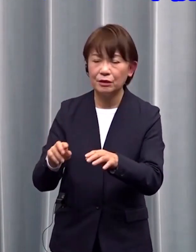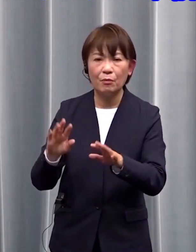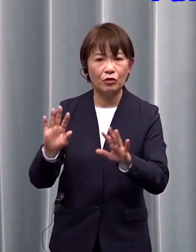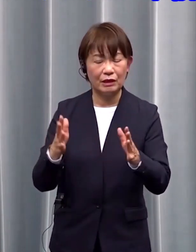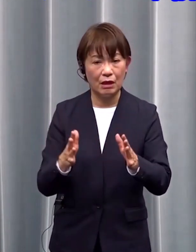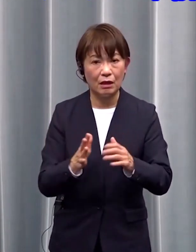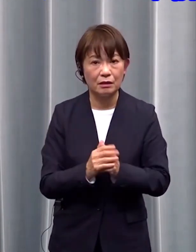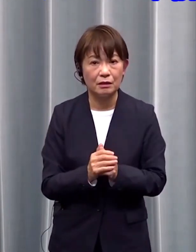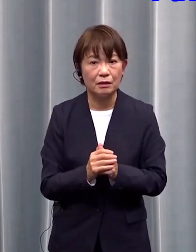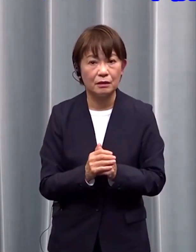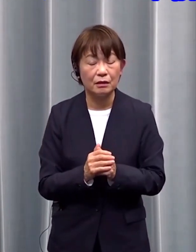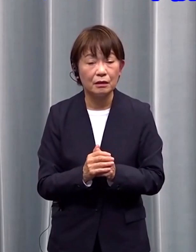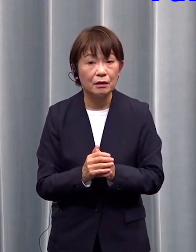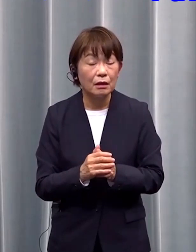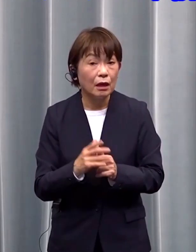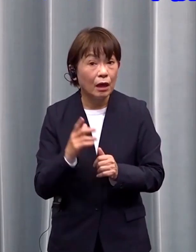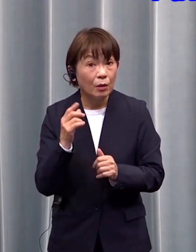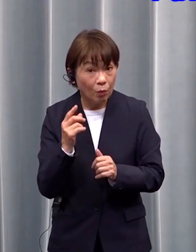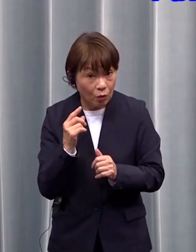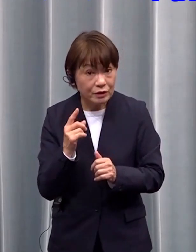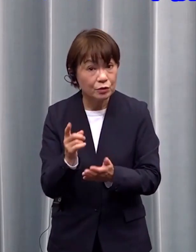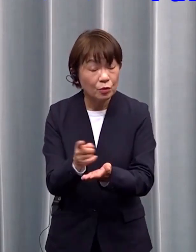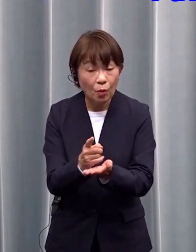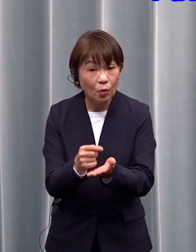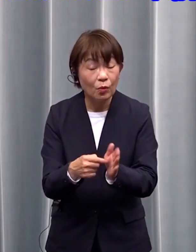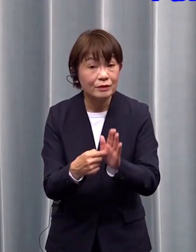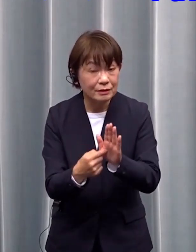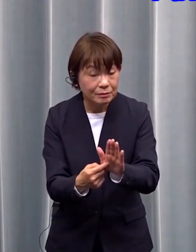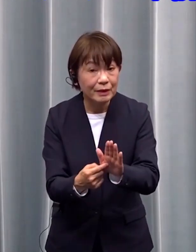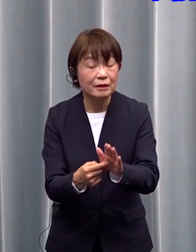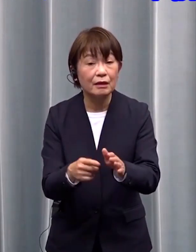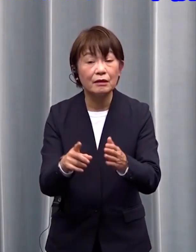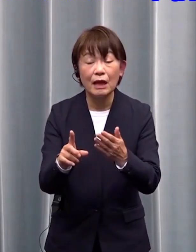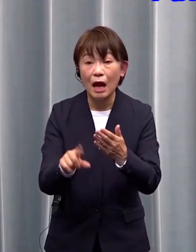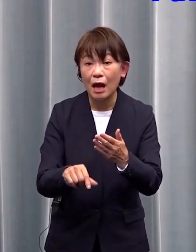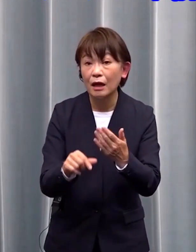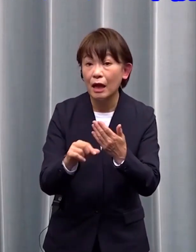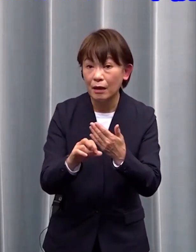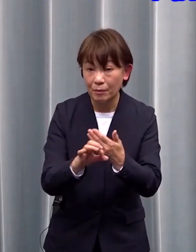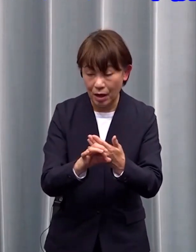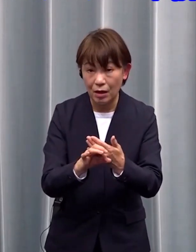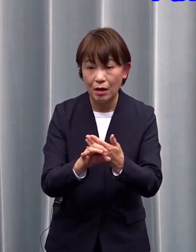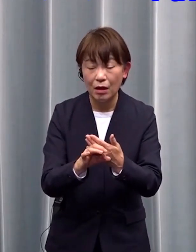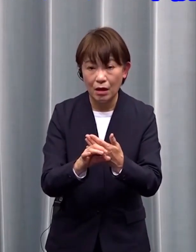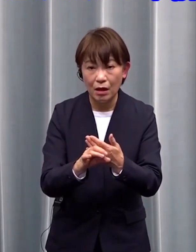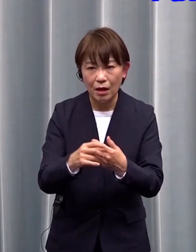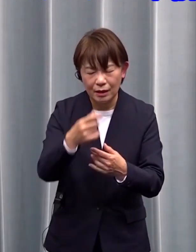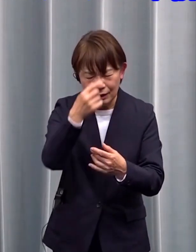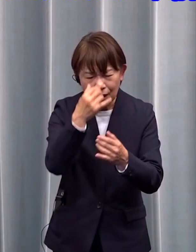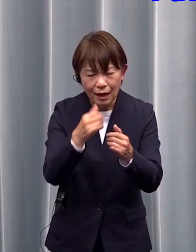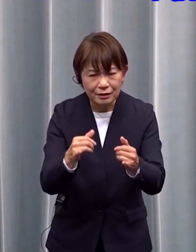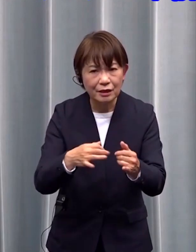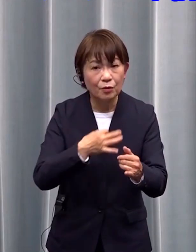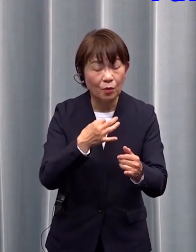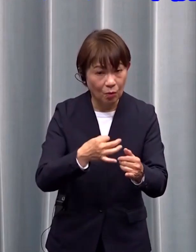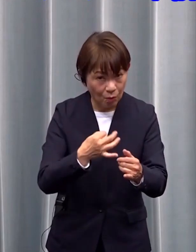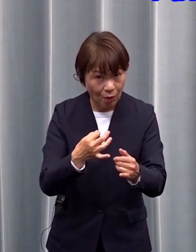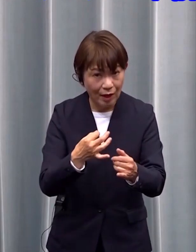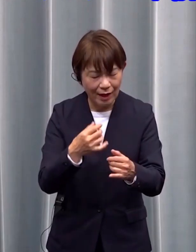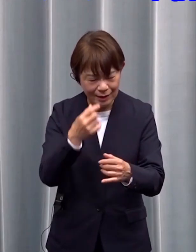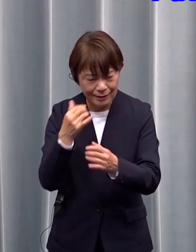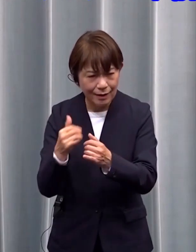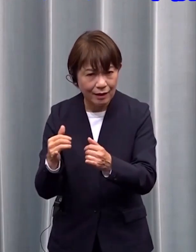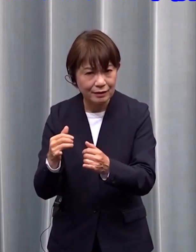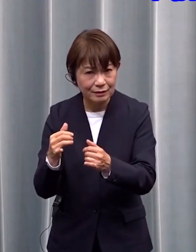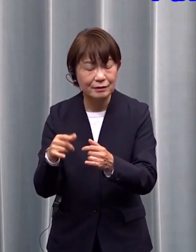しているのであれば、あのいち早くその声を上げている当事者の声、被害者の声、元ジュニアの方たちの声を聞いてほ